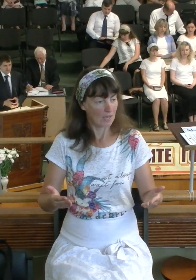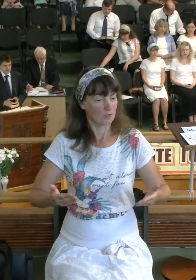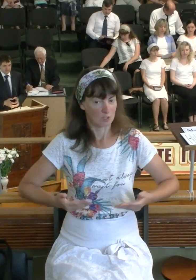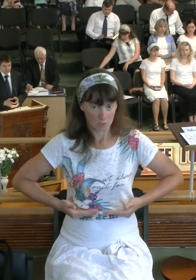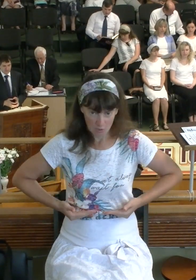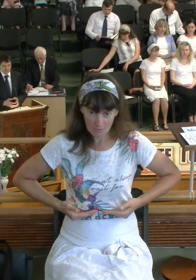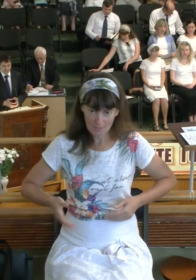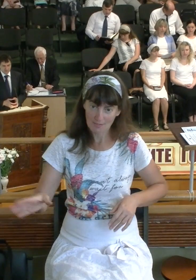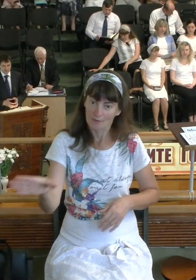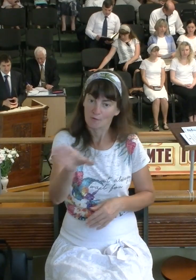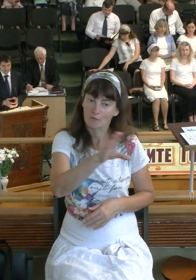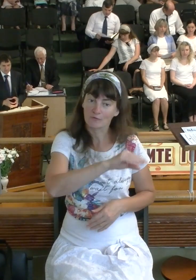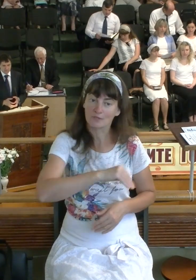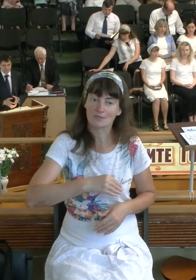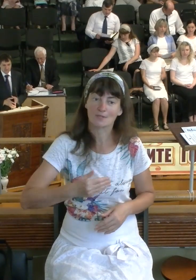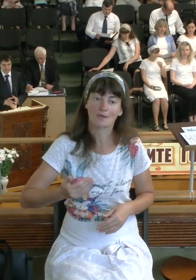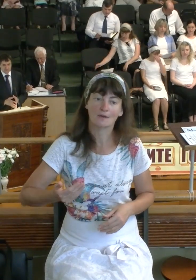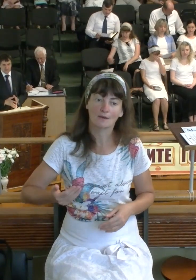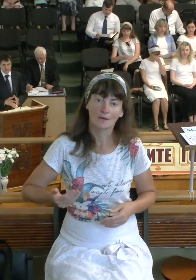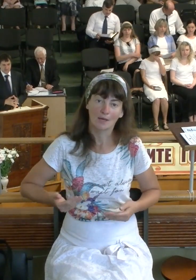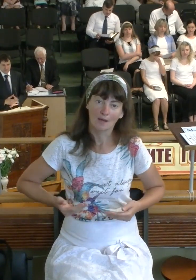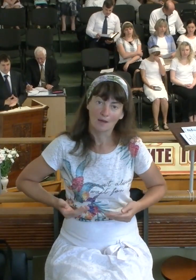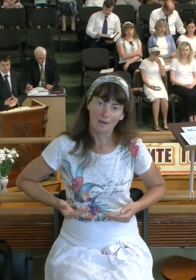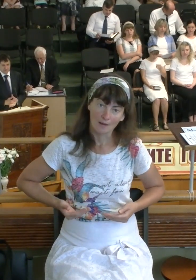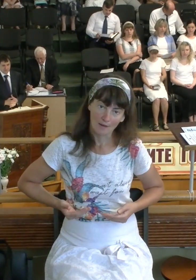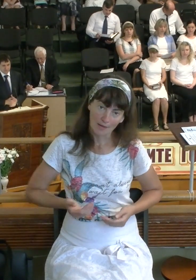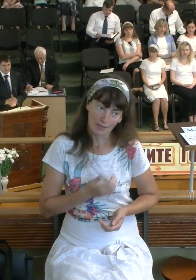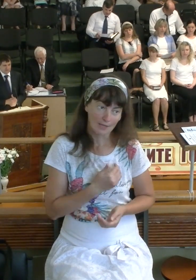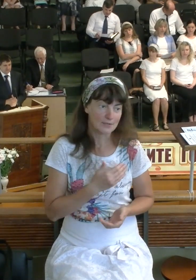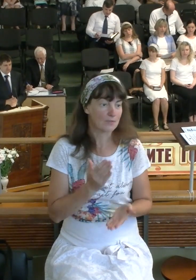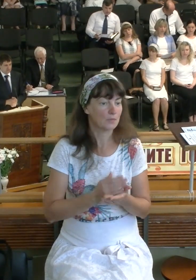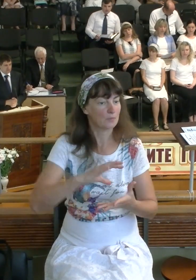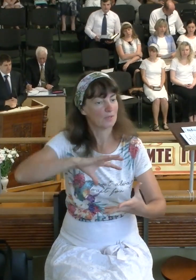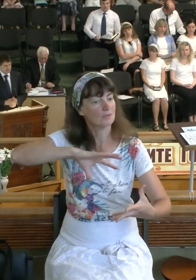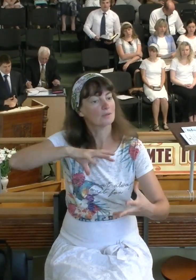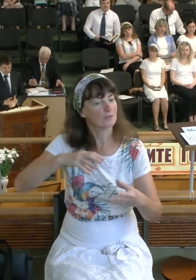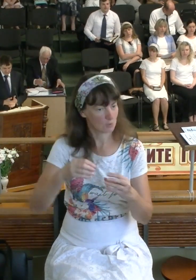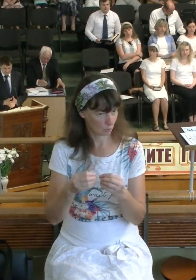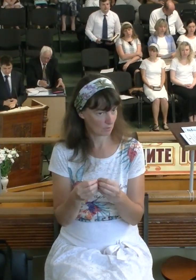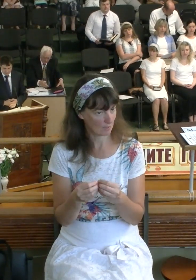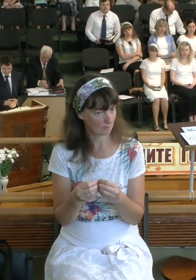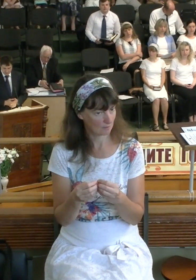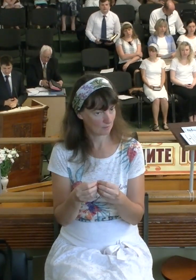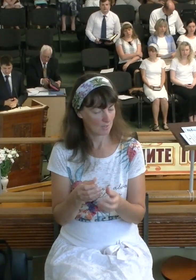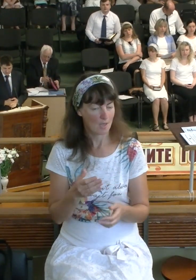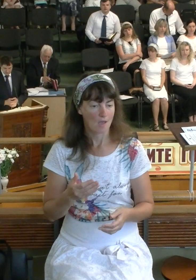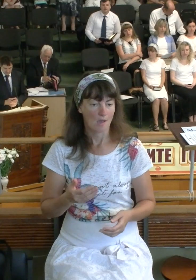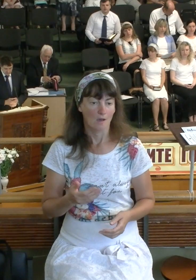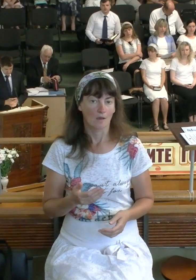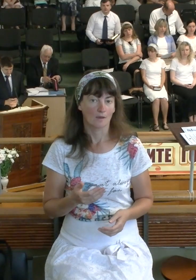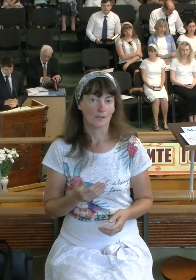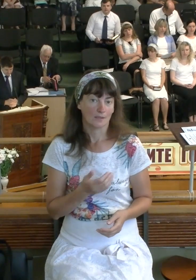хотим результата, мы хотим, чтобы церковь достигала результата, чтобы в церкви были новые